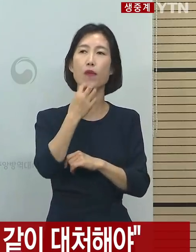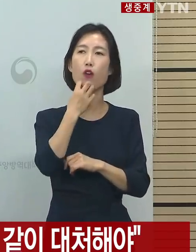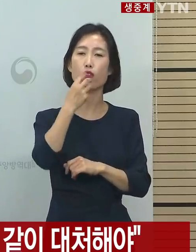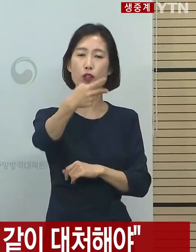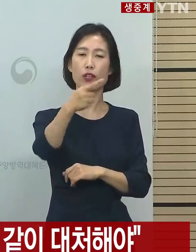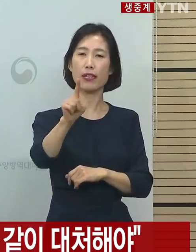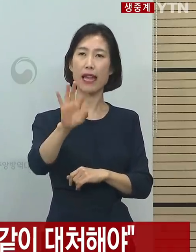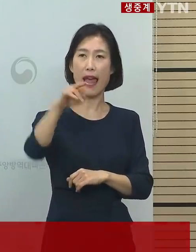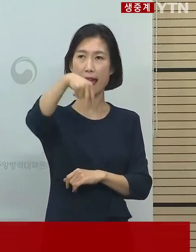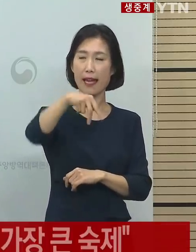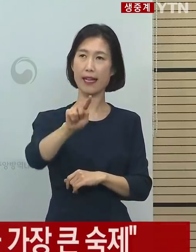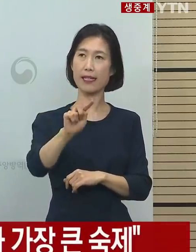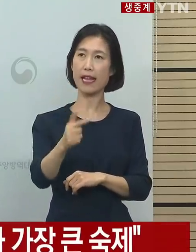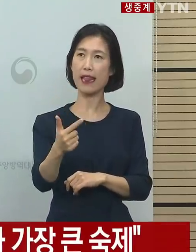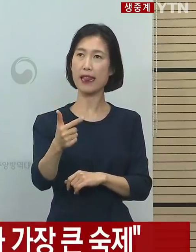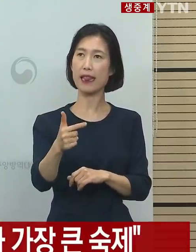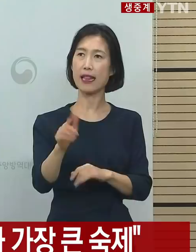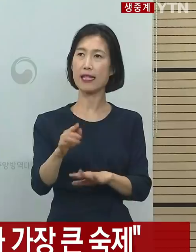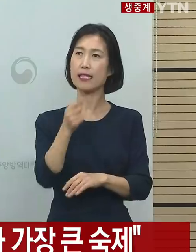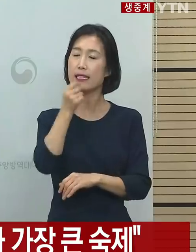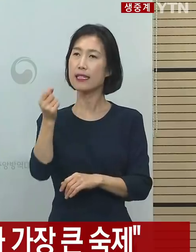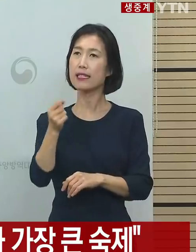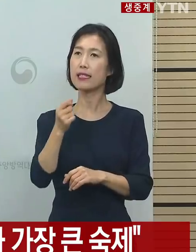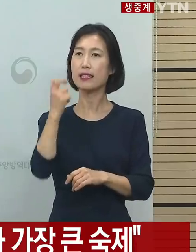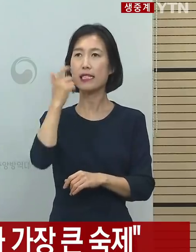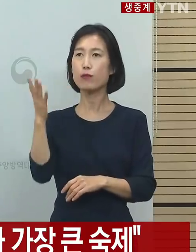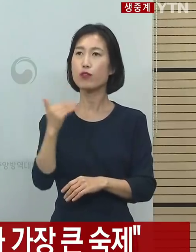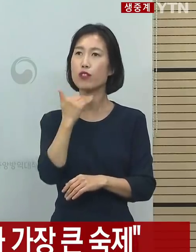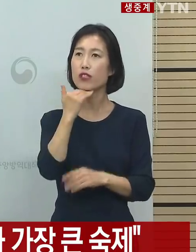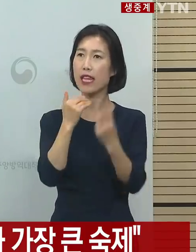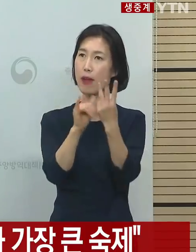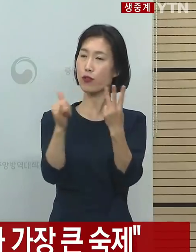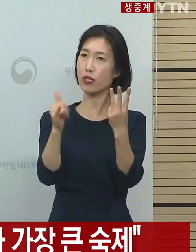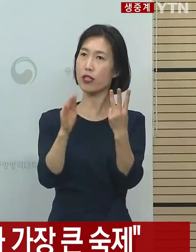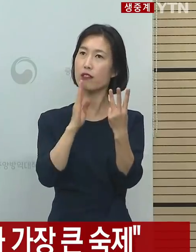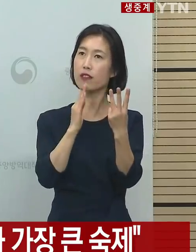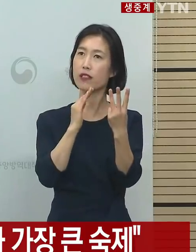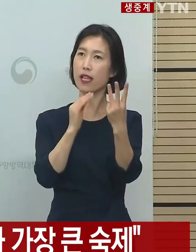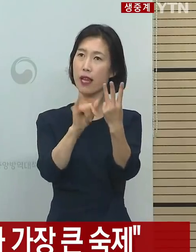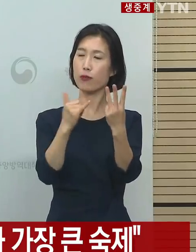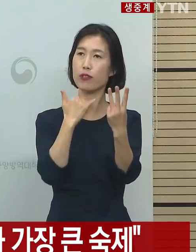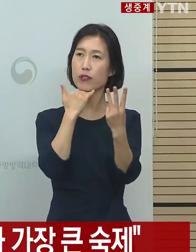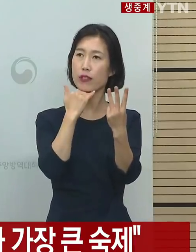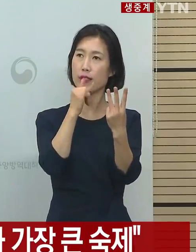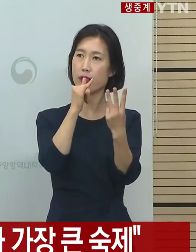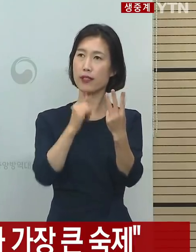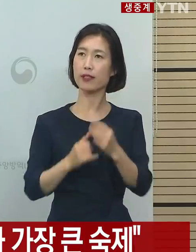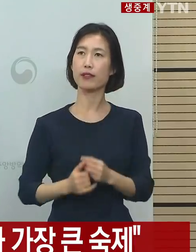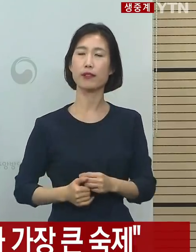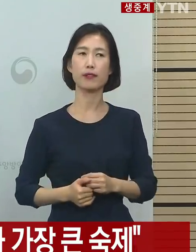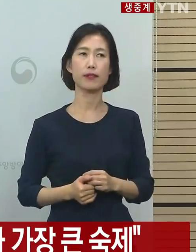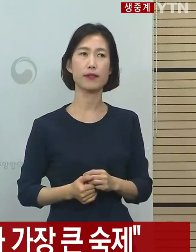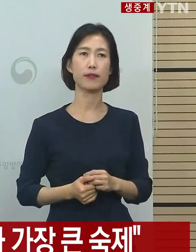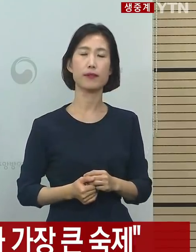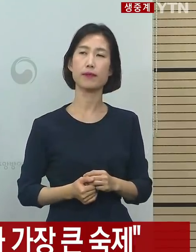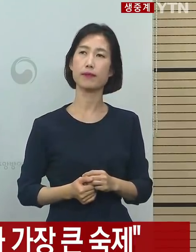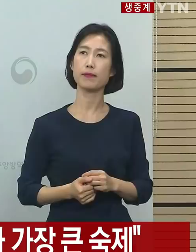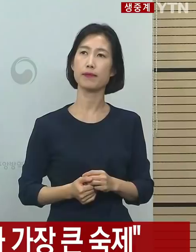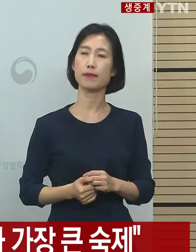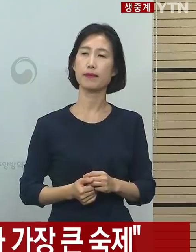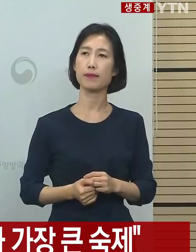오겠습니다. 당산의 기자님 세 분 먼저 신청해 주셨습니다. 국민일보, 연합뉴스, 한국일보 기자님 순으로 질문